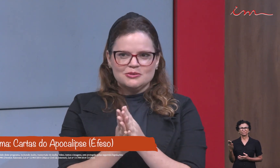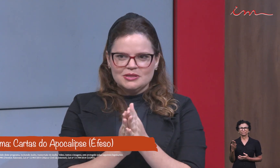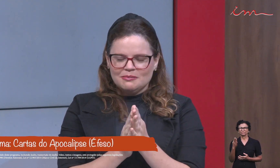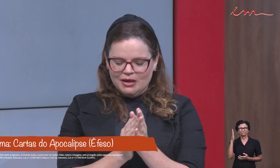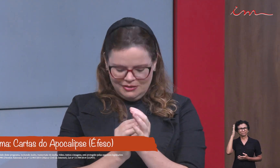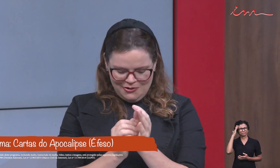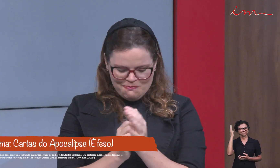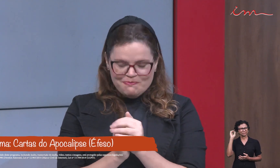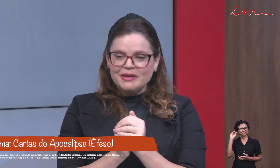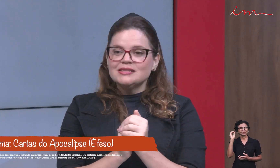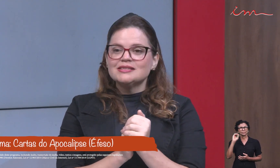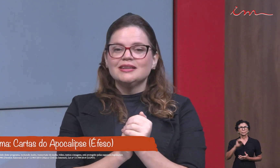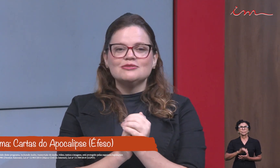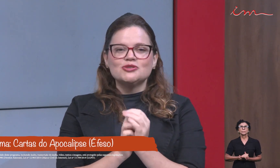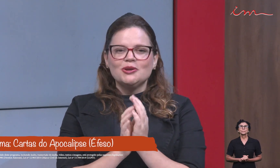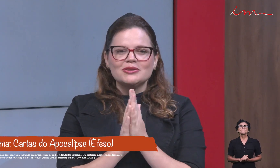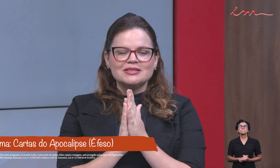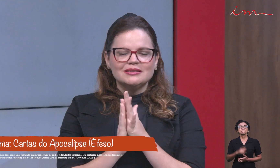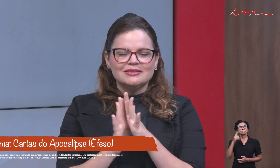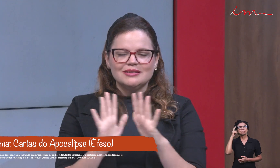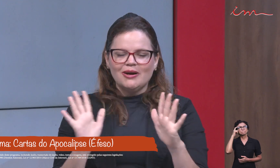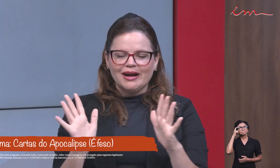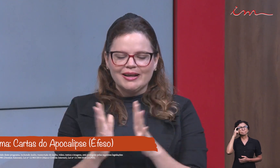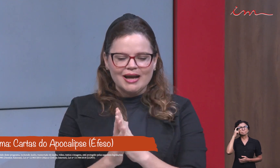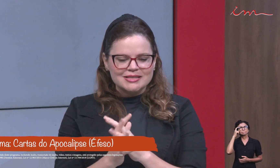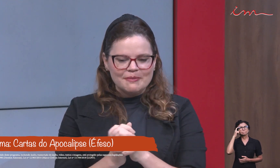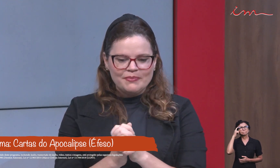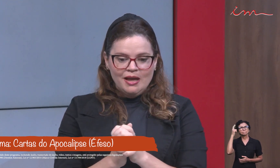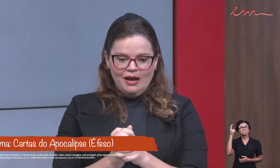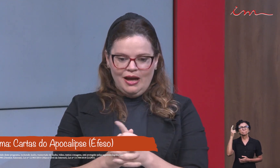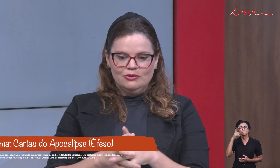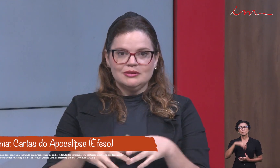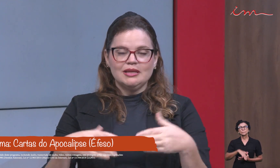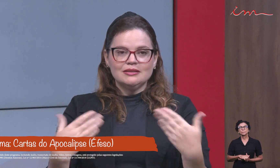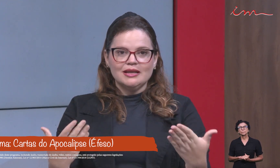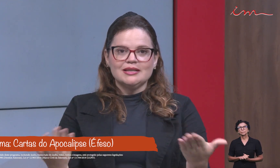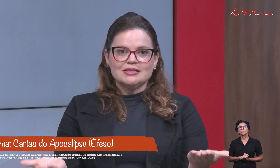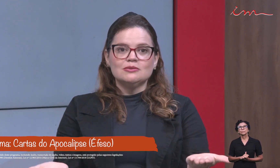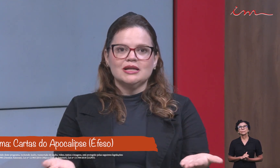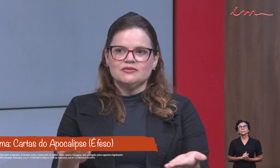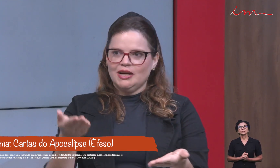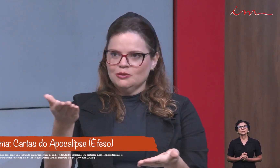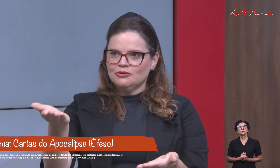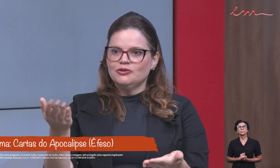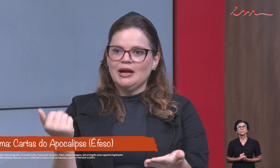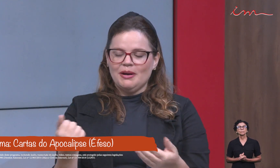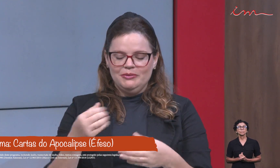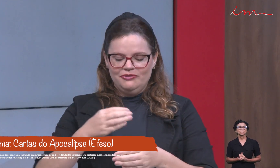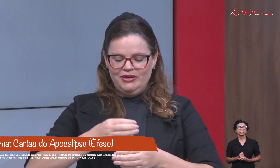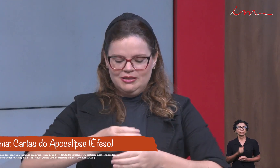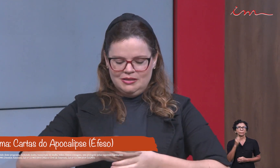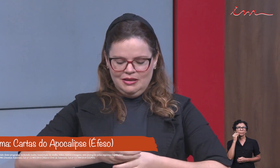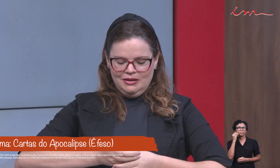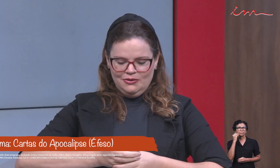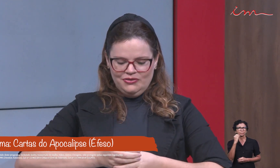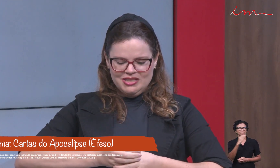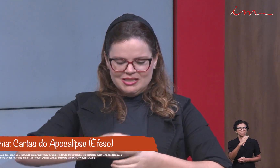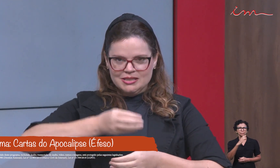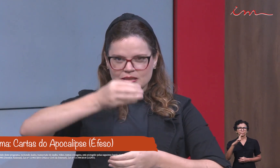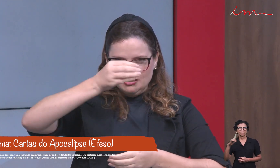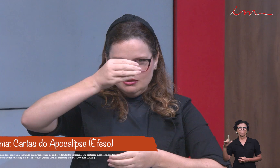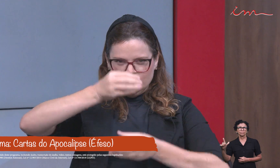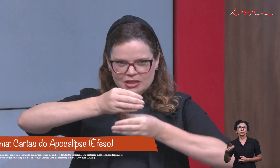falei, Jesus amado. Aí eu pensei, o Senhor assim, que deu a graça. Aí eu tentei trazer o classificador, que foi o que a Amable fez. Eu